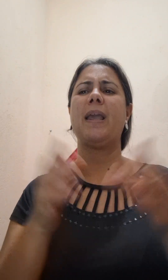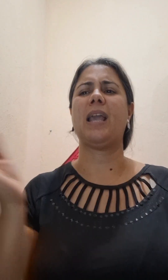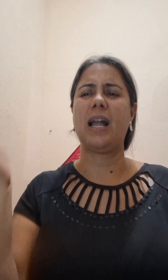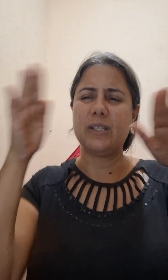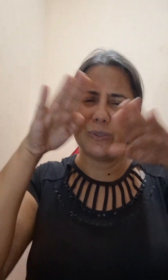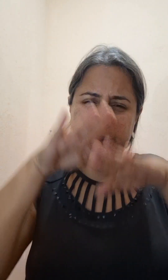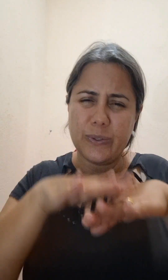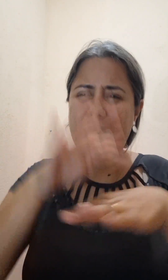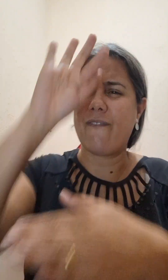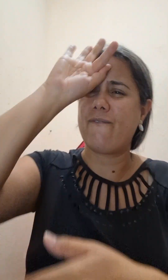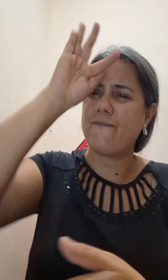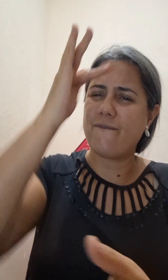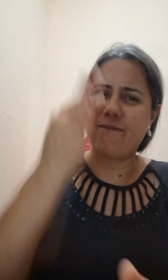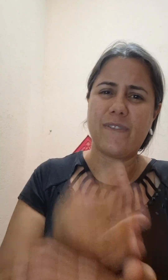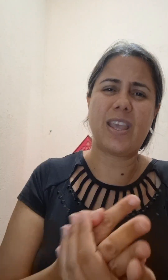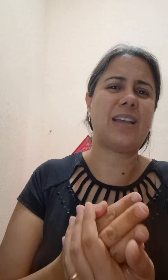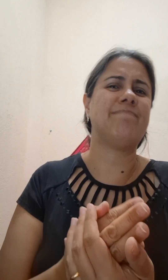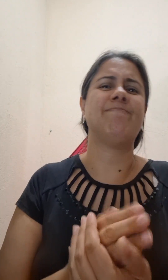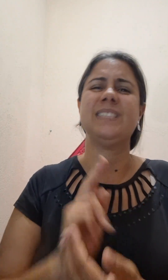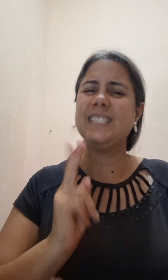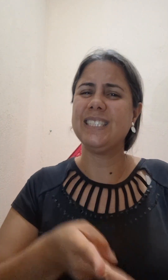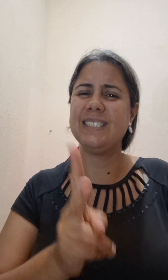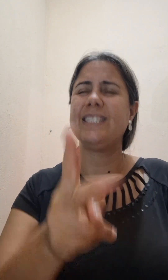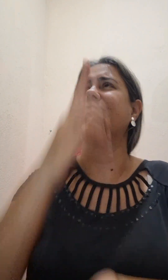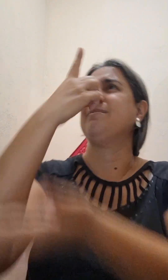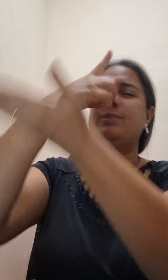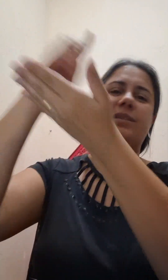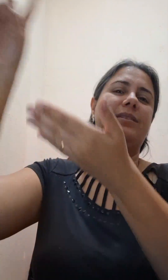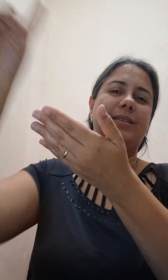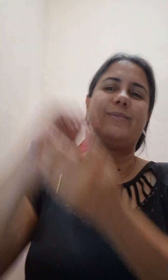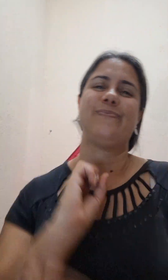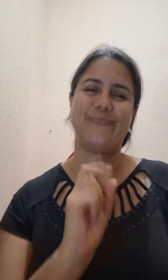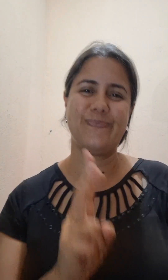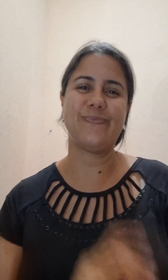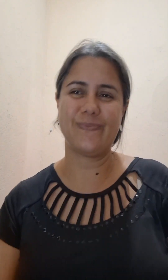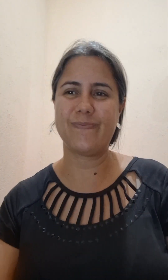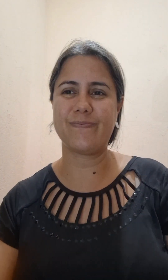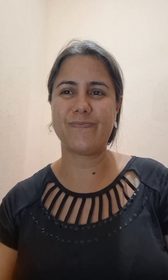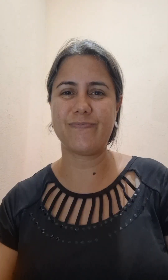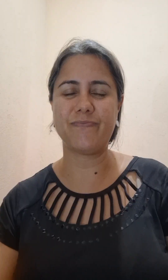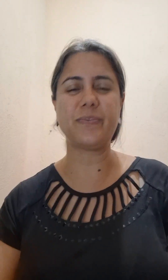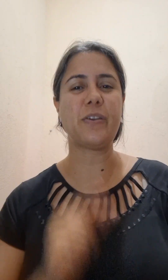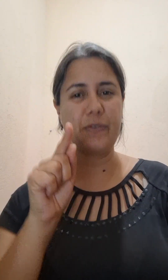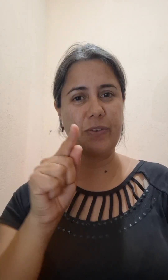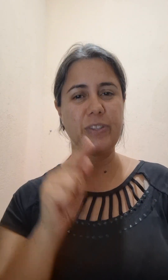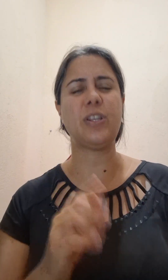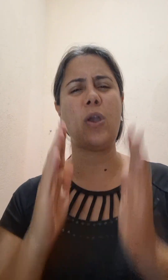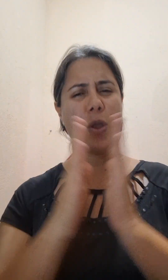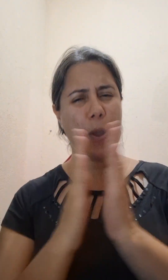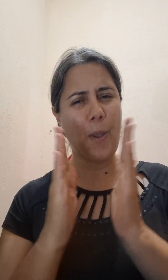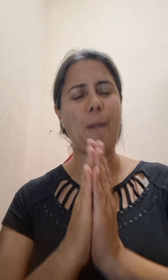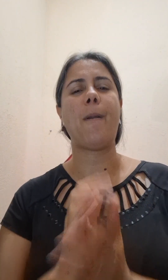confiantemente sempre, em todo o tempo, ok? Você ore também, leia os